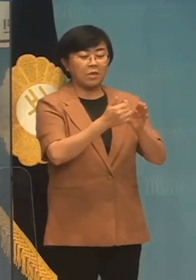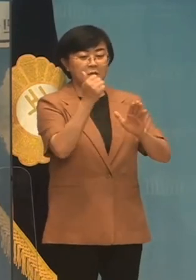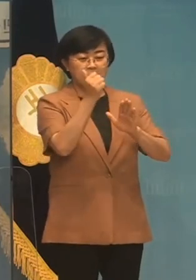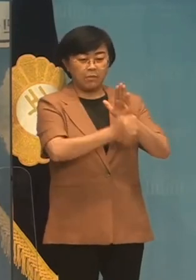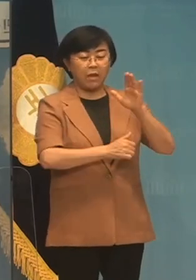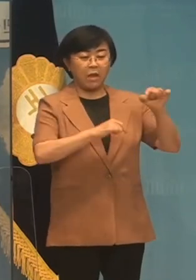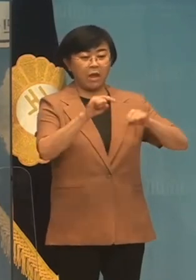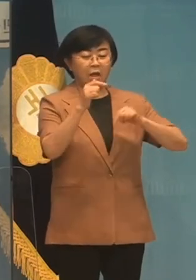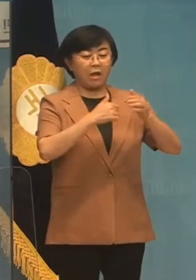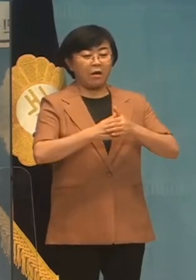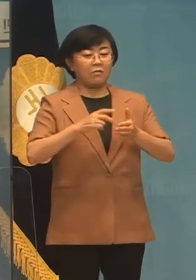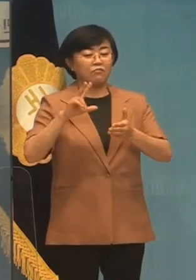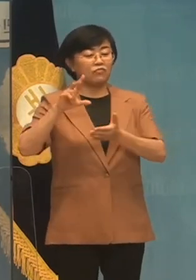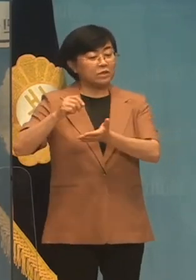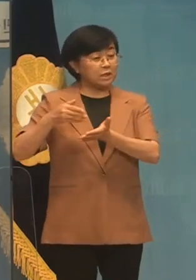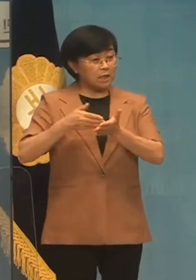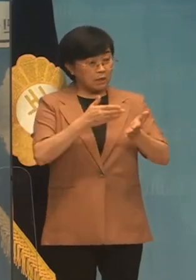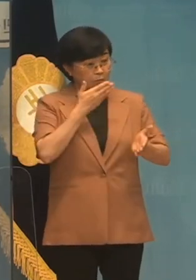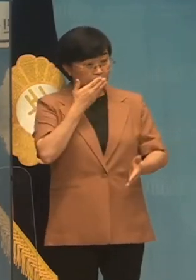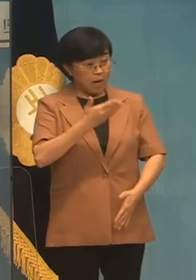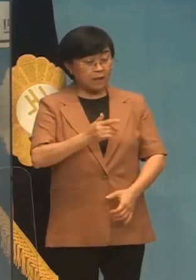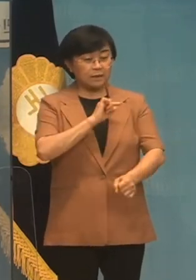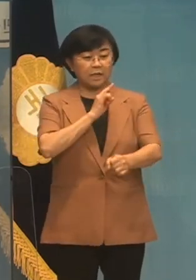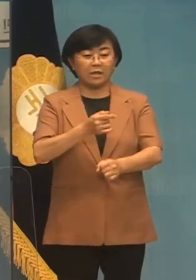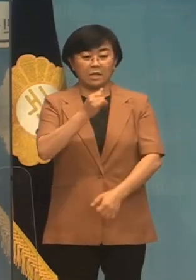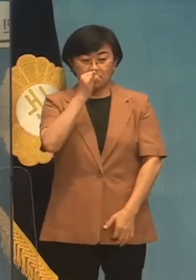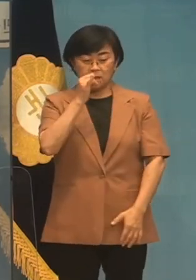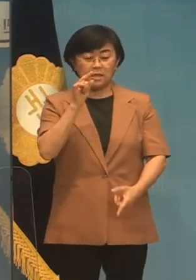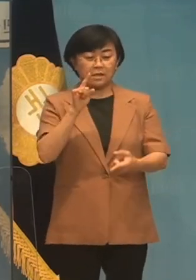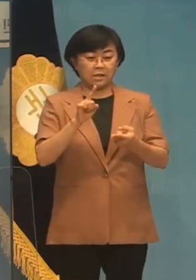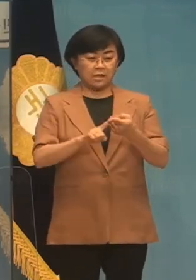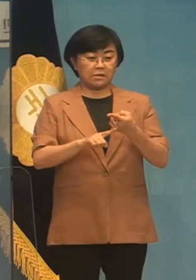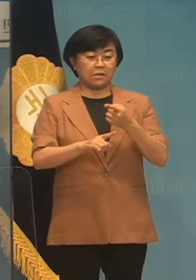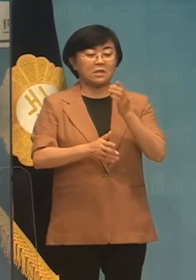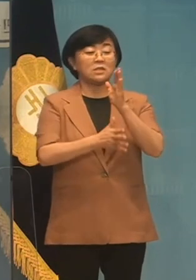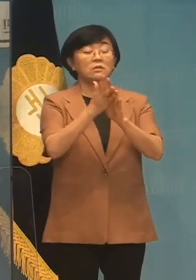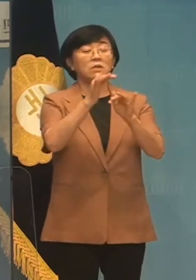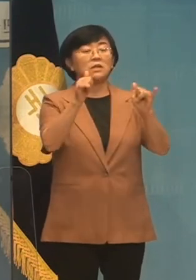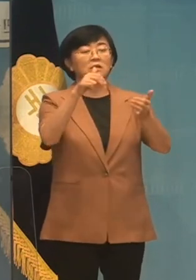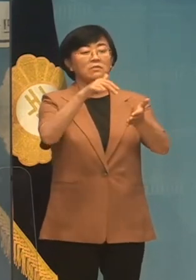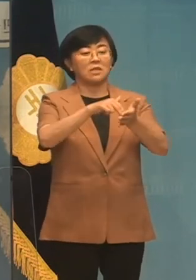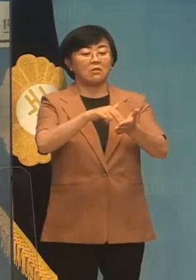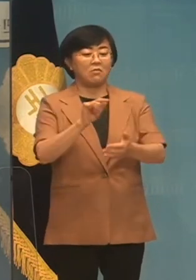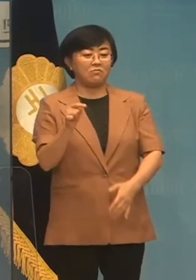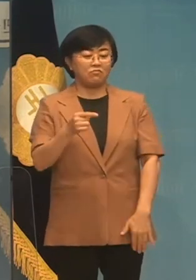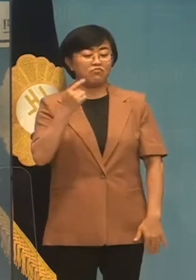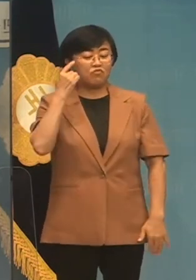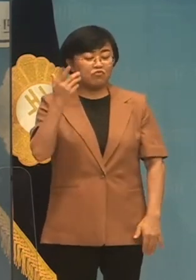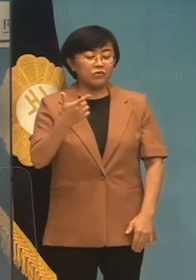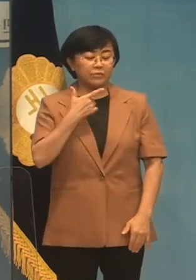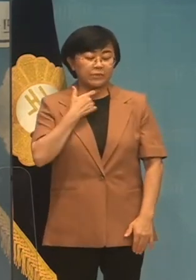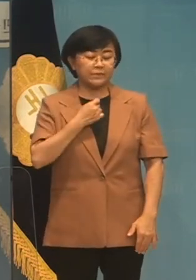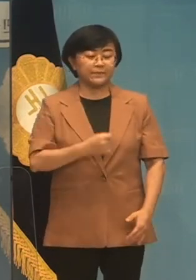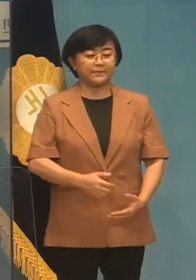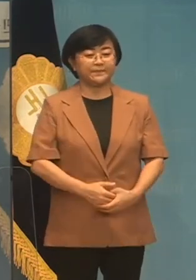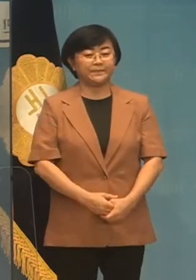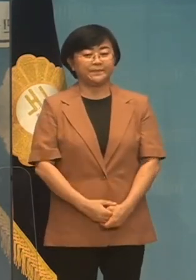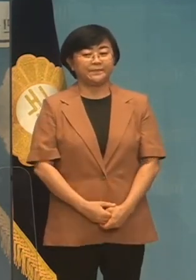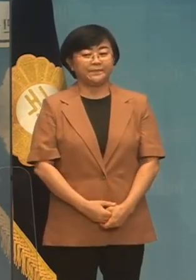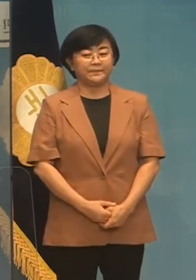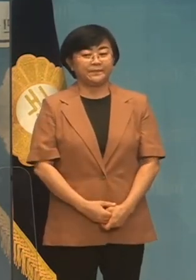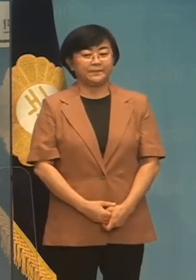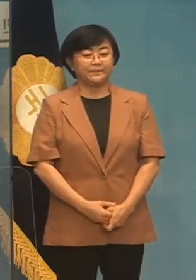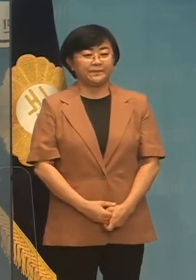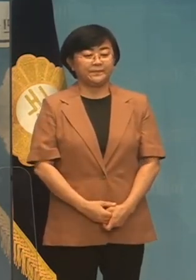실패에 문제제기를 할 수 있는 자격이 있는지 시민들은 엄중히 묻고 있습니다.